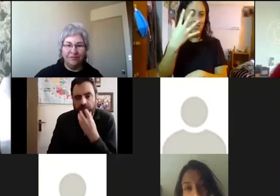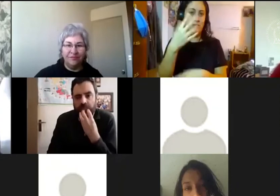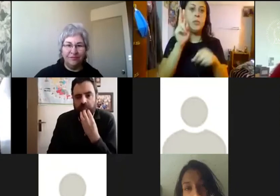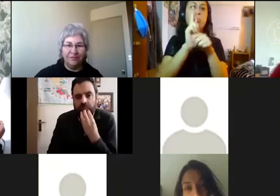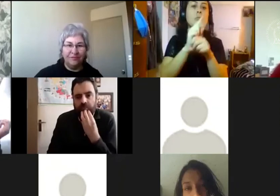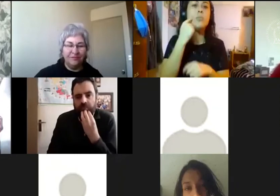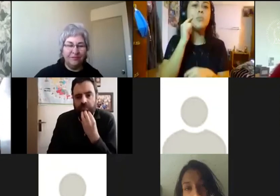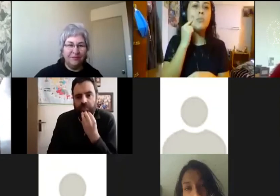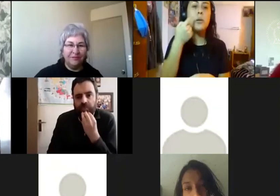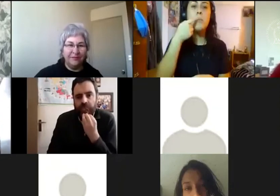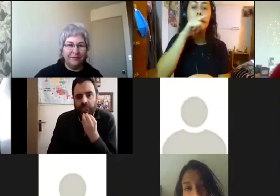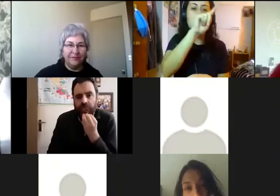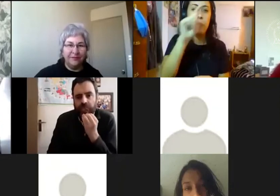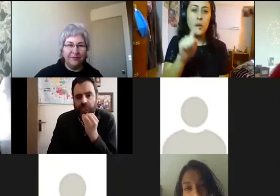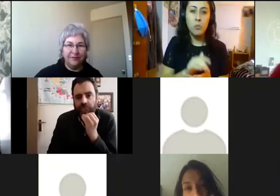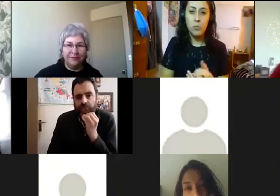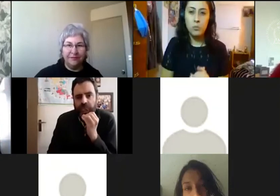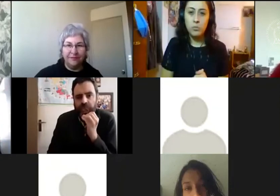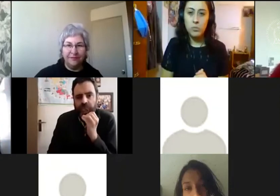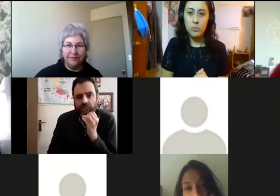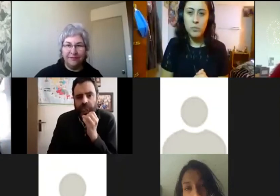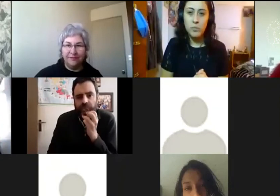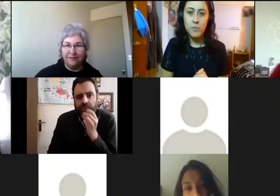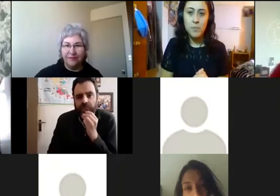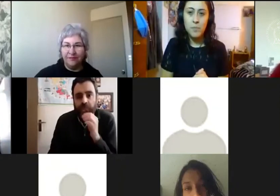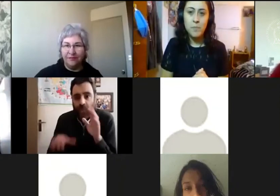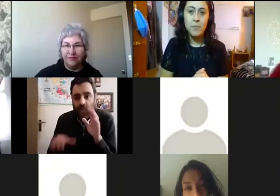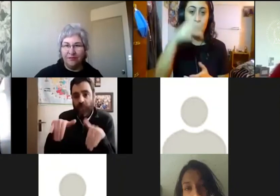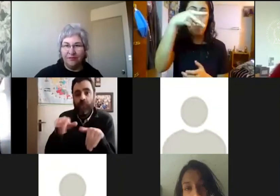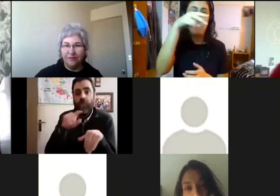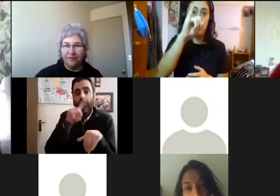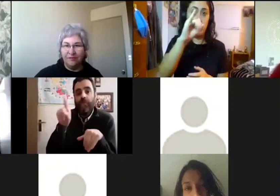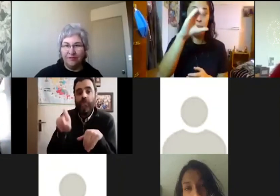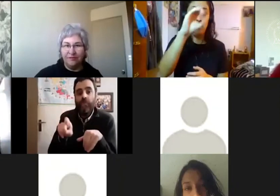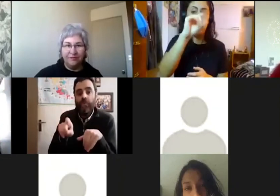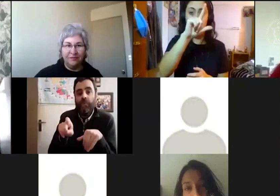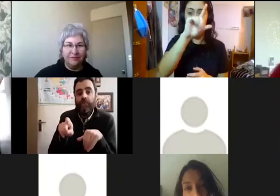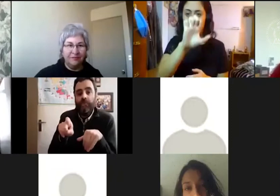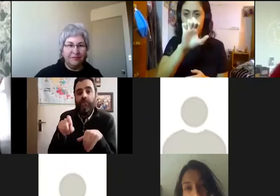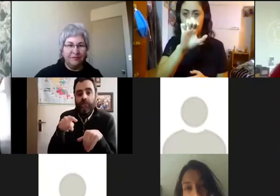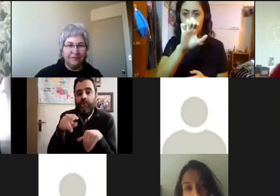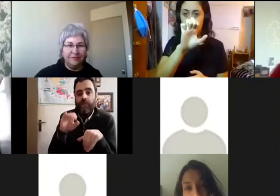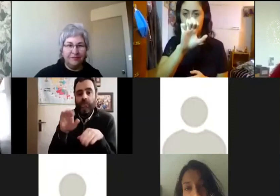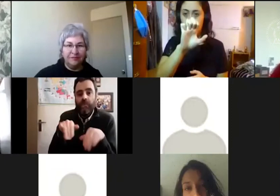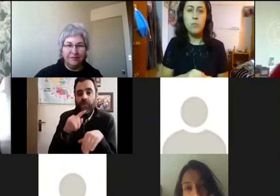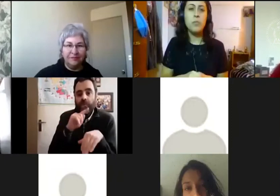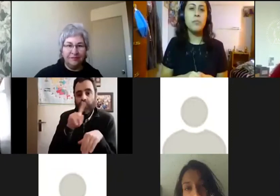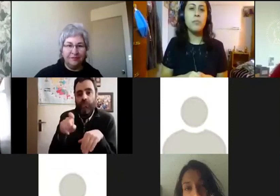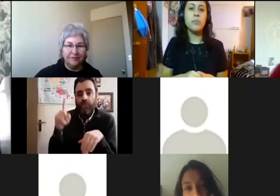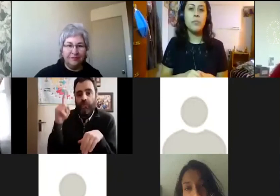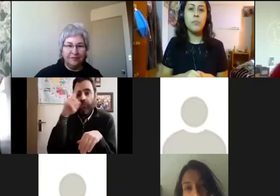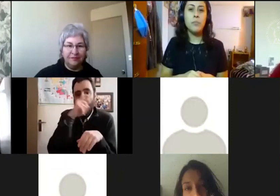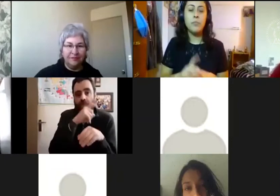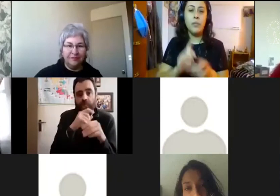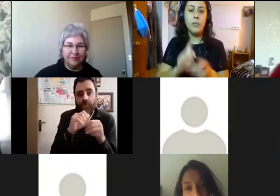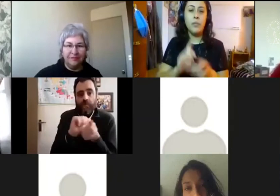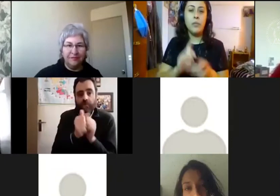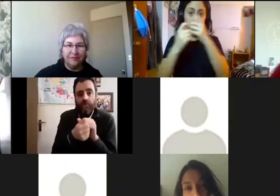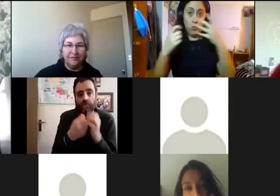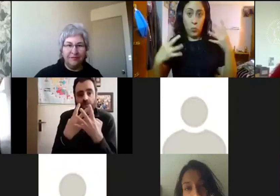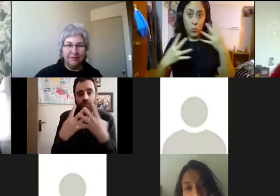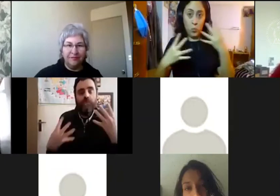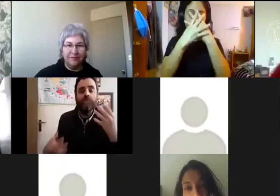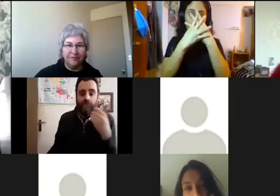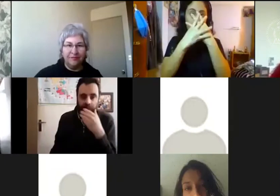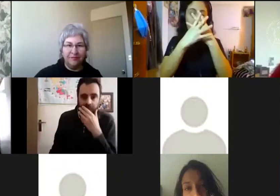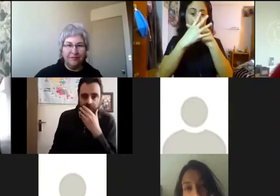la pregunta de Nicole. ¿Cuán difícil ha sido llevar a cabo las adecuaciones